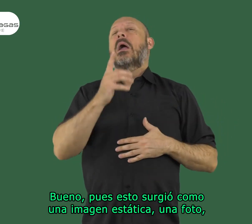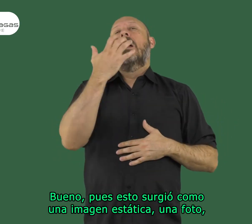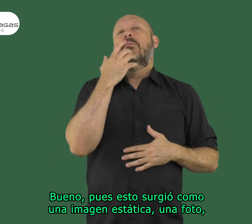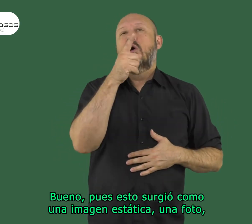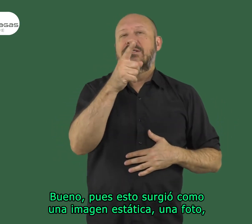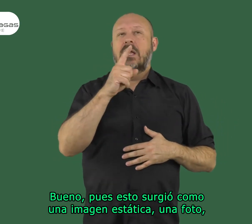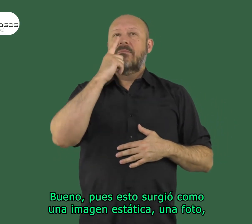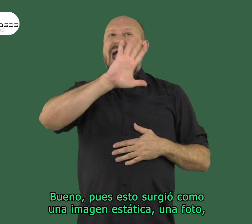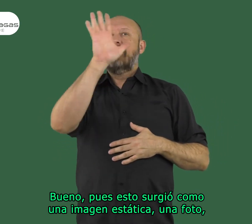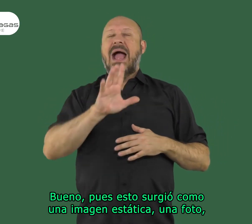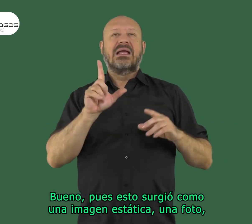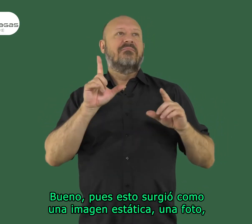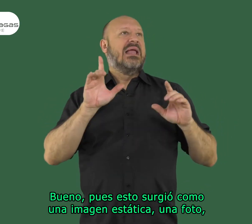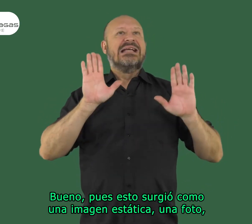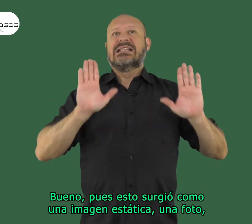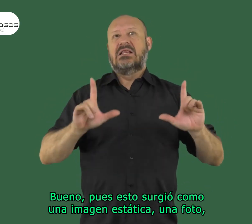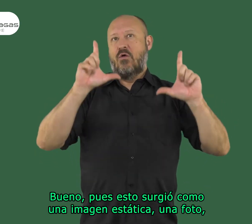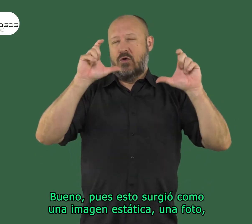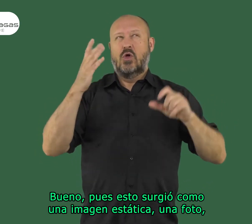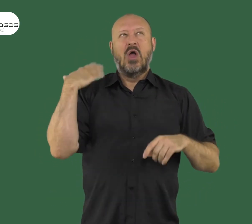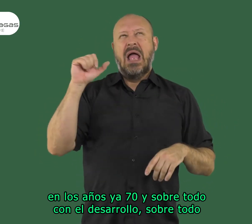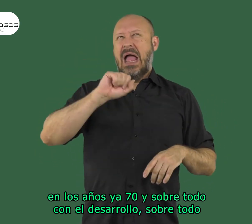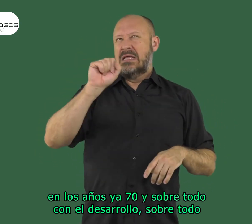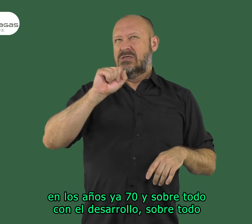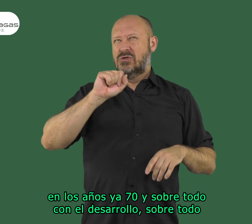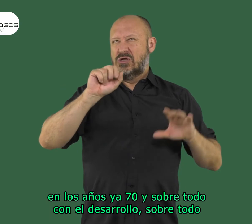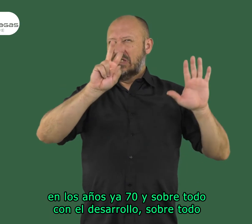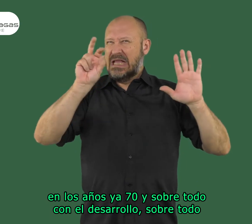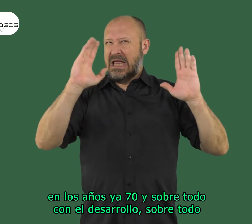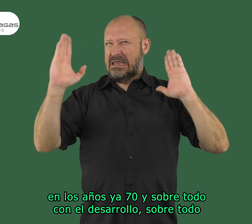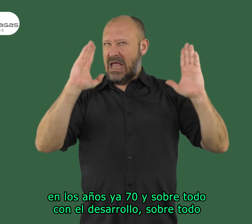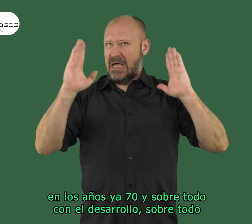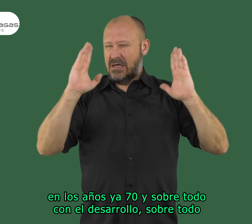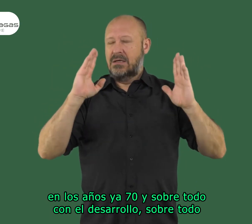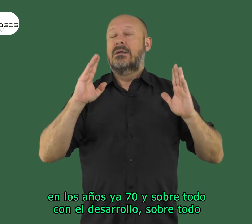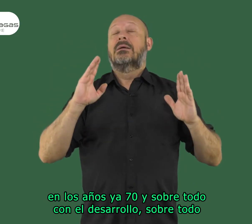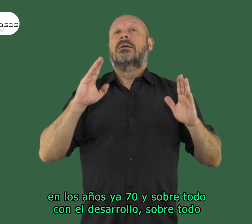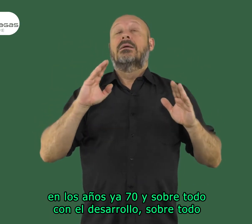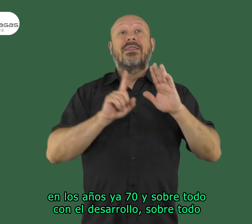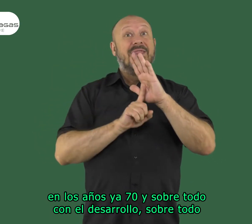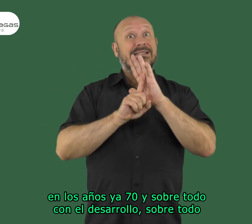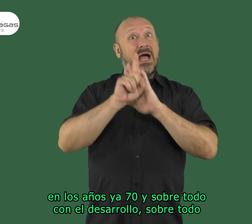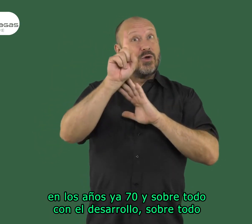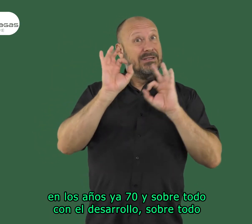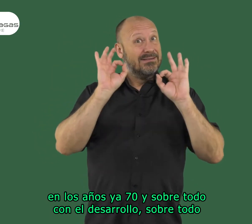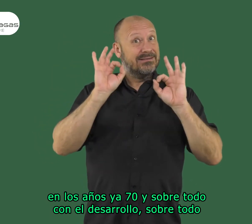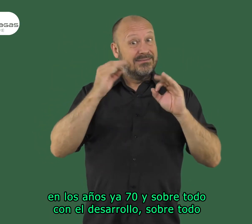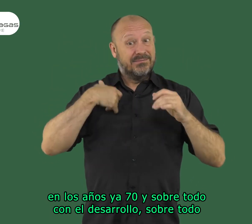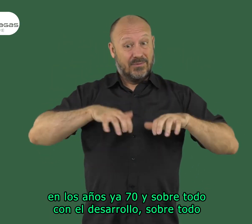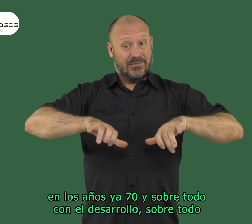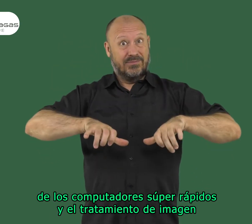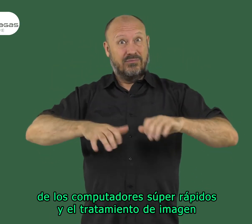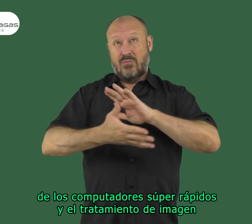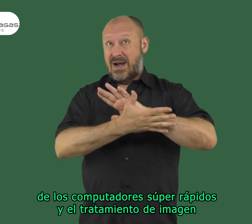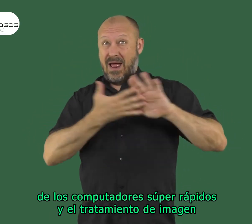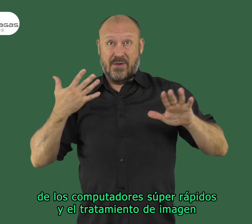Bueno, pues esto surgió como una imagen estática, una foto, en los años ya 70 y sobre todo con el desarrollo sobre